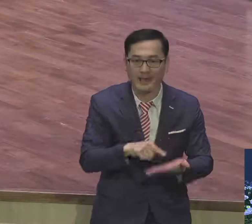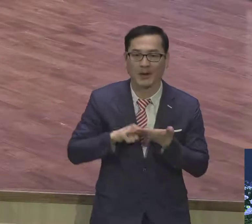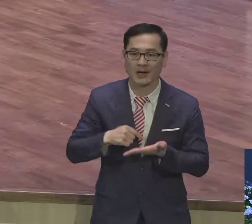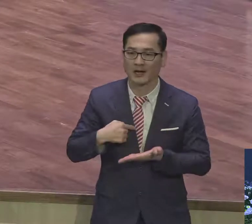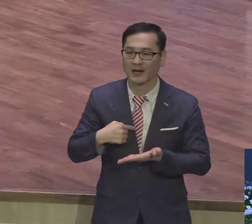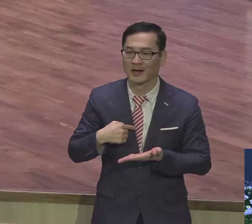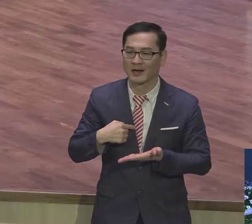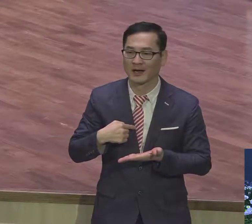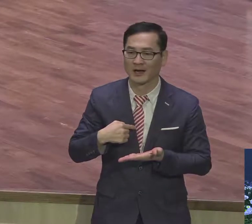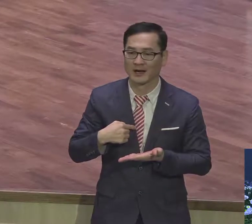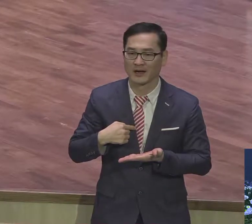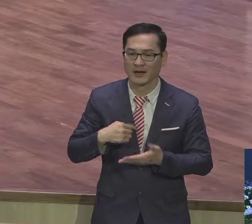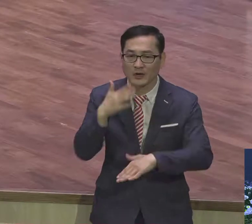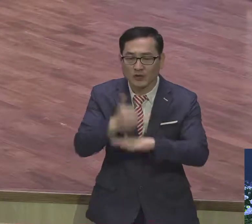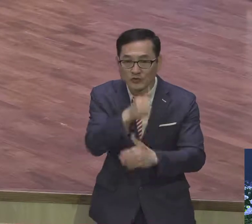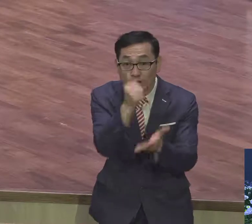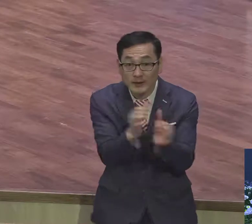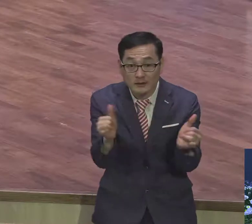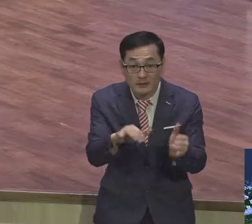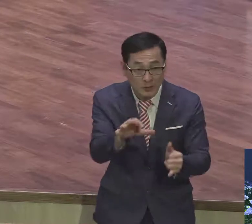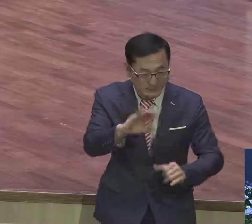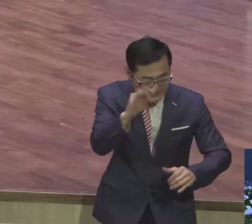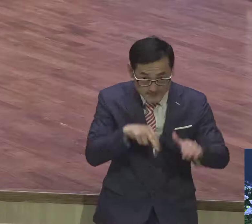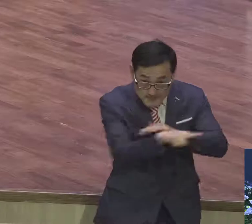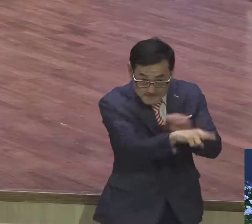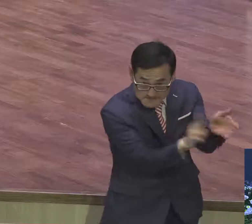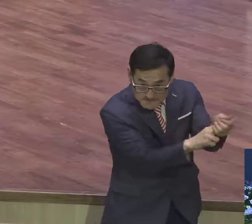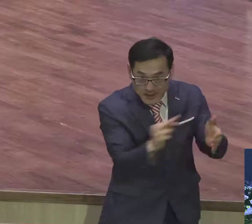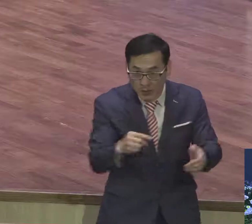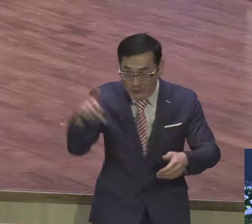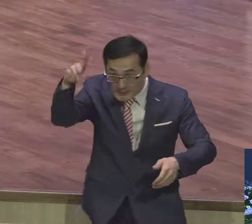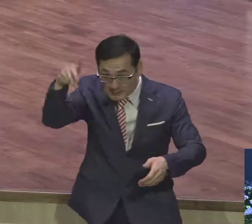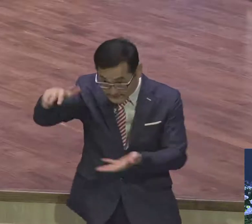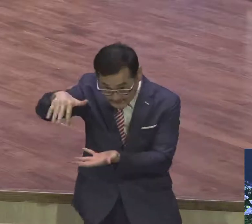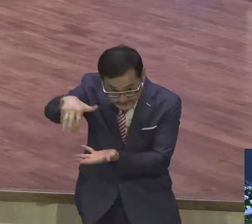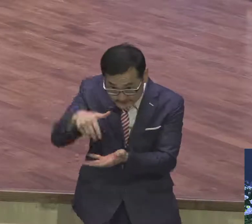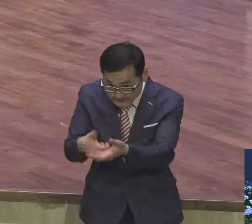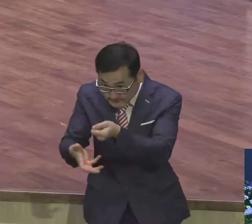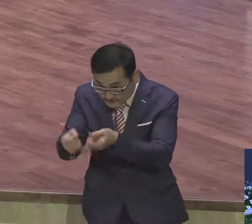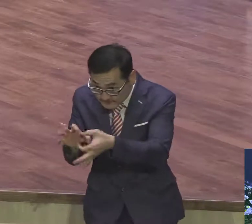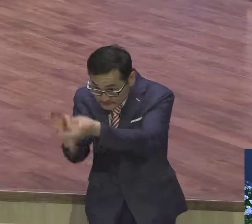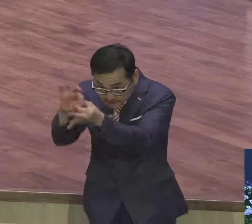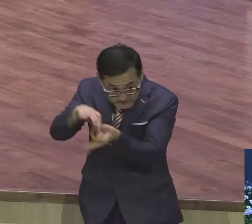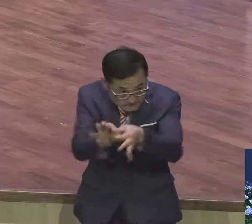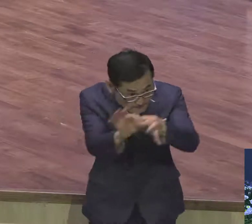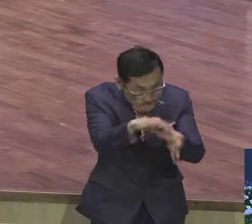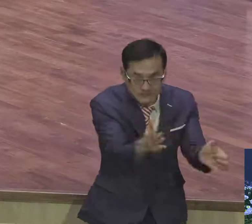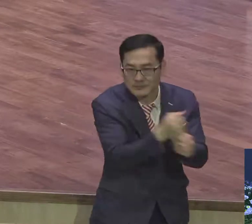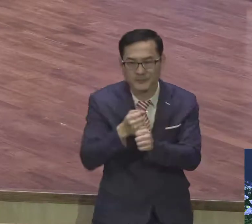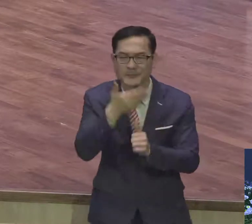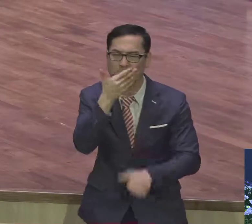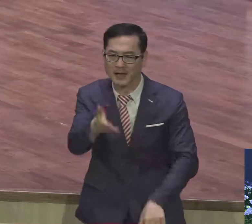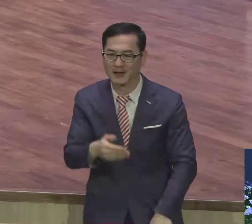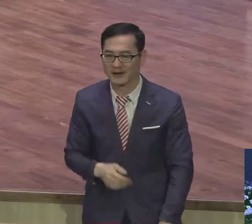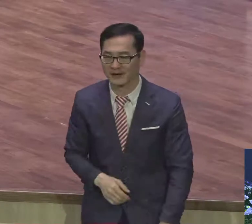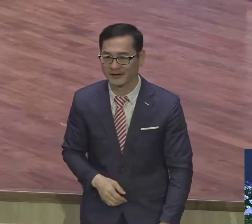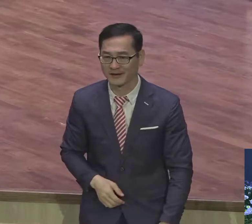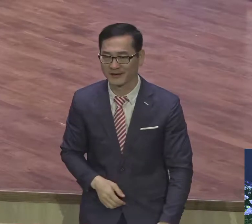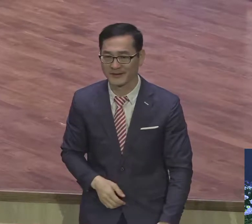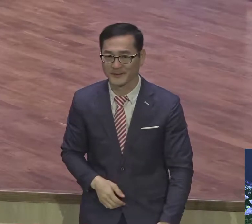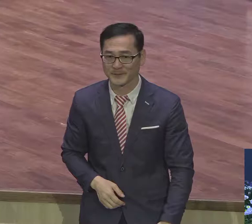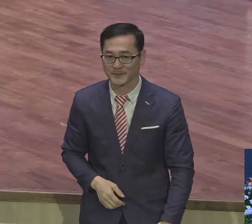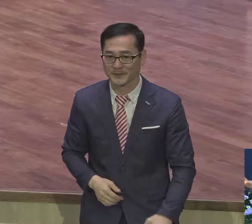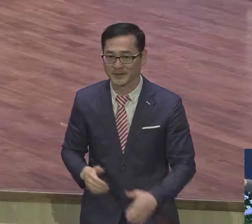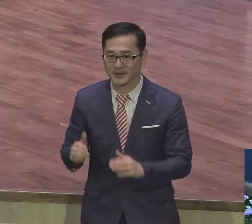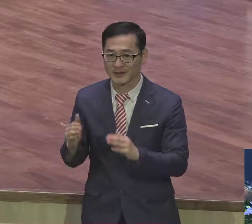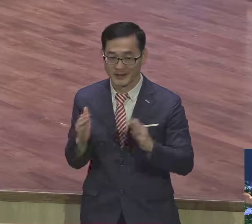1위에요. 왜냐. 조그만 땅덩어리에 CCTV가 다 있어. 집에서 나가면요. 퇴근하고 집에 돌아올